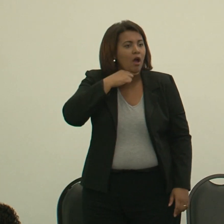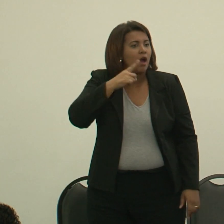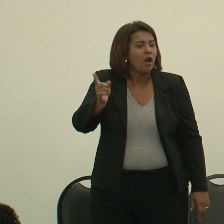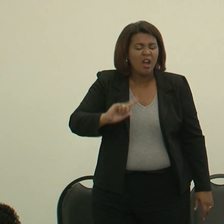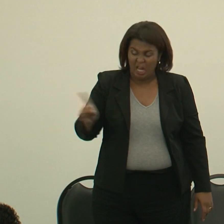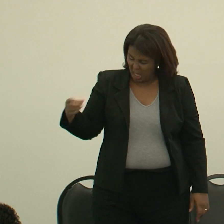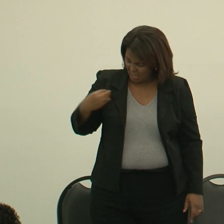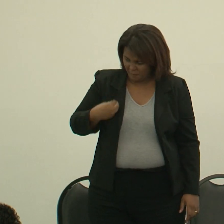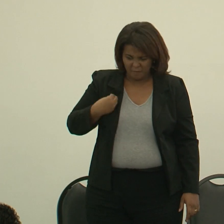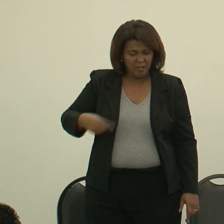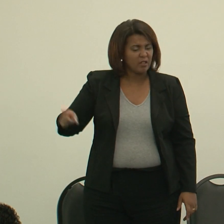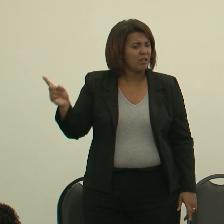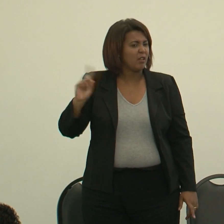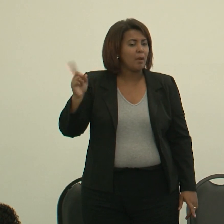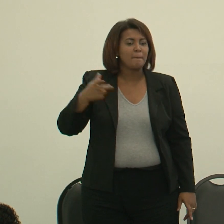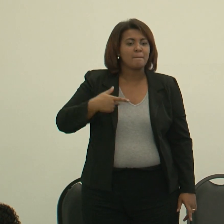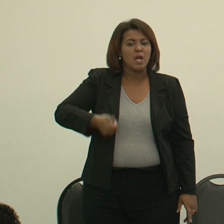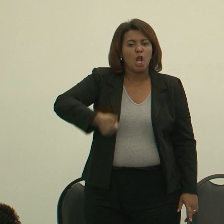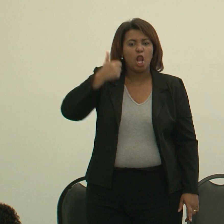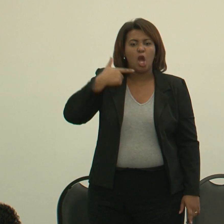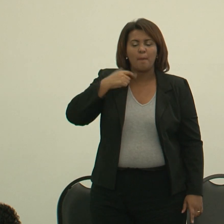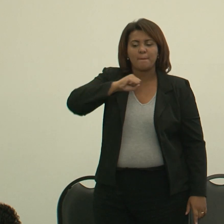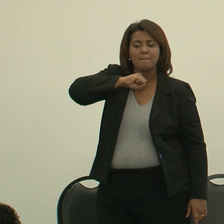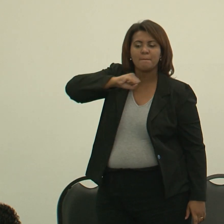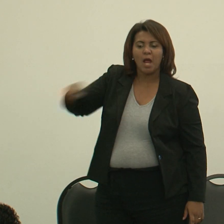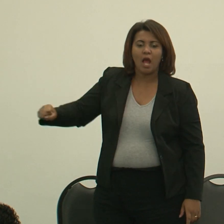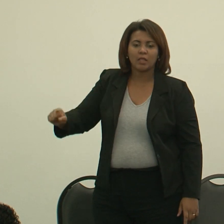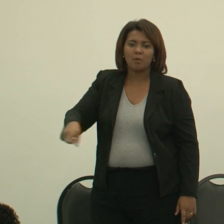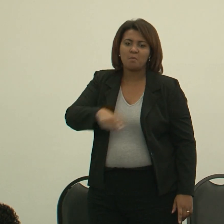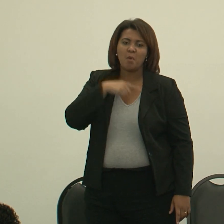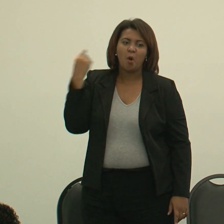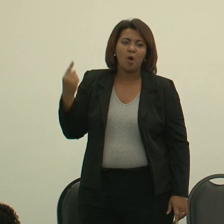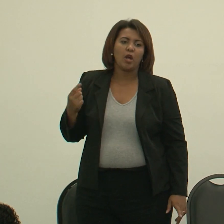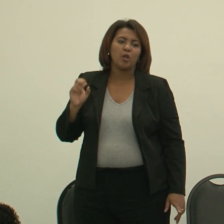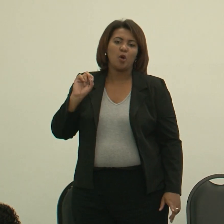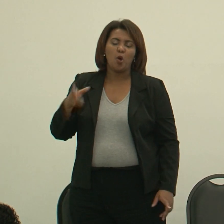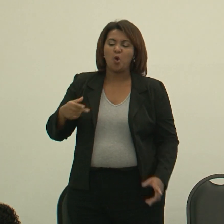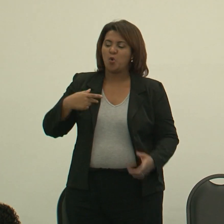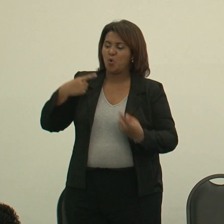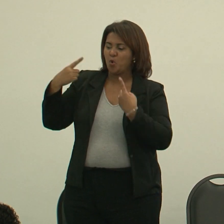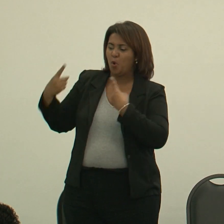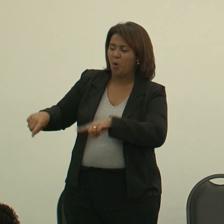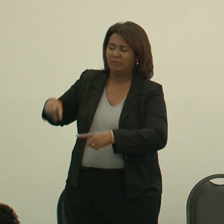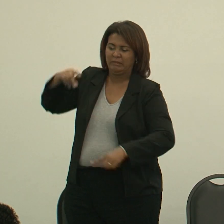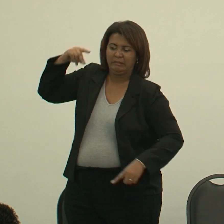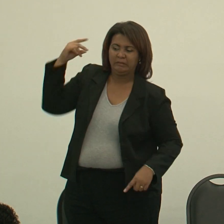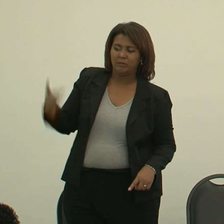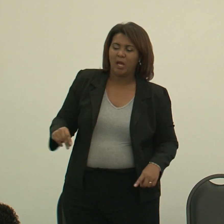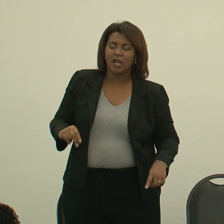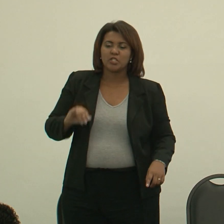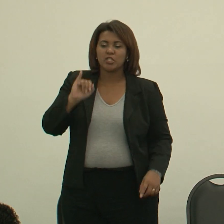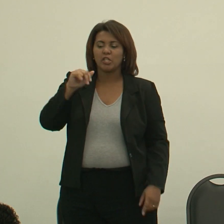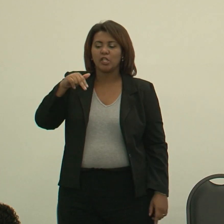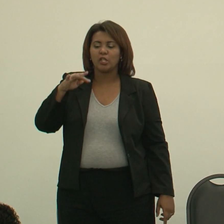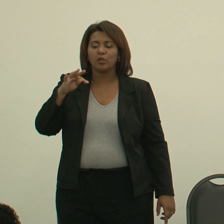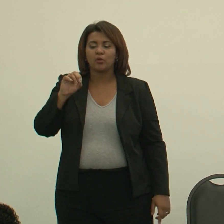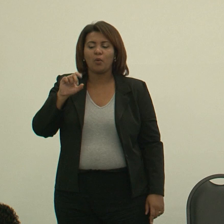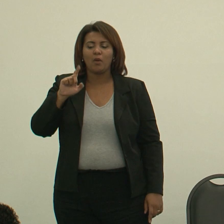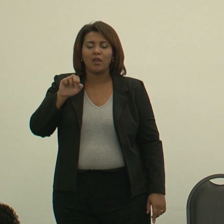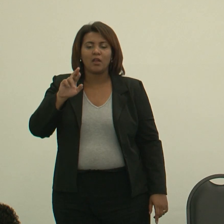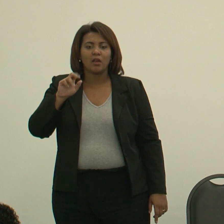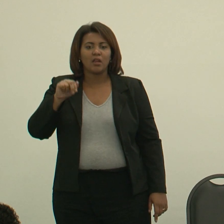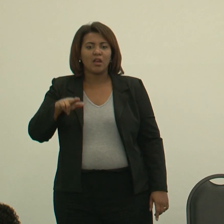Então, eu posso matar o outro, eu posso ferir o outro. A discriminação... a intolerância seria a discriminação